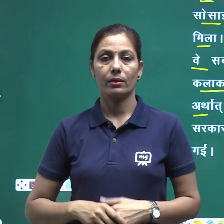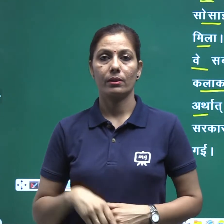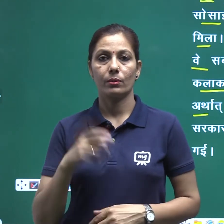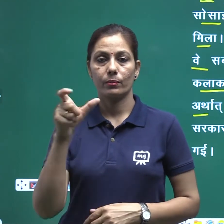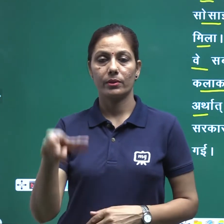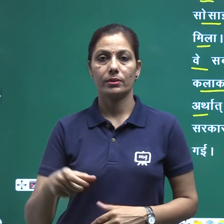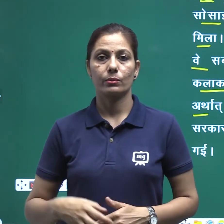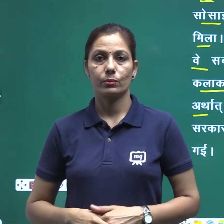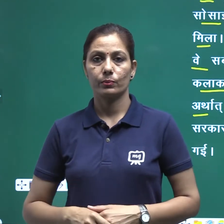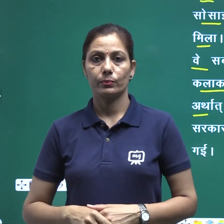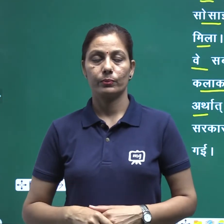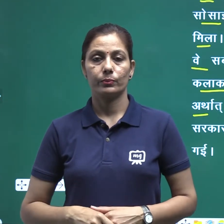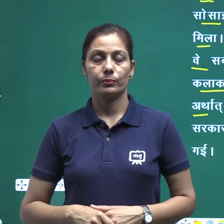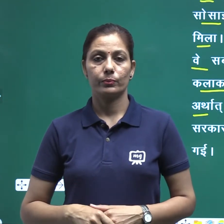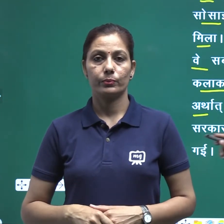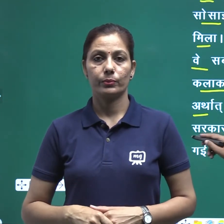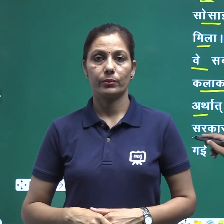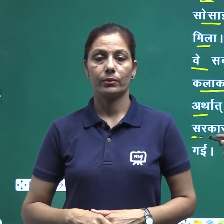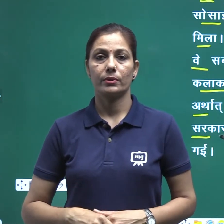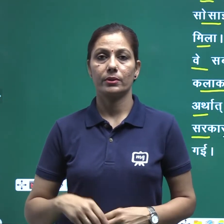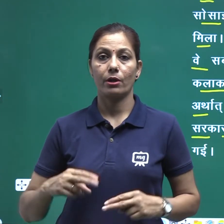उन्हें फ्रांस सरकार की